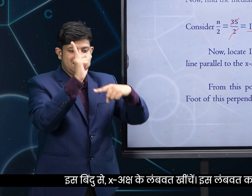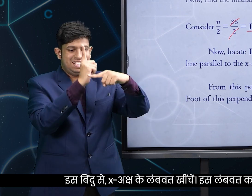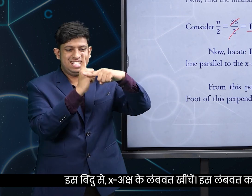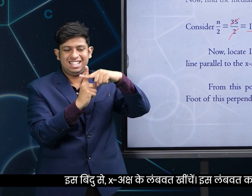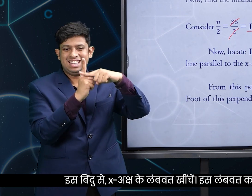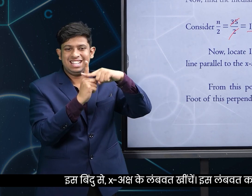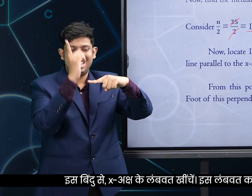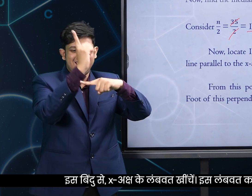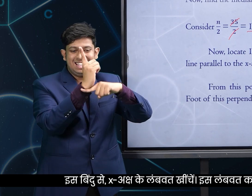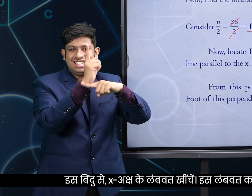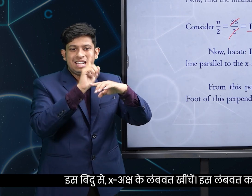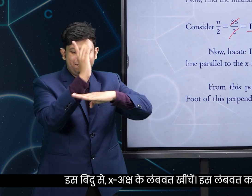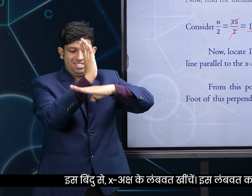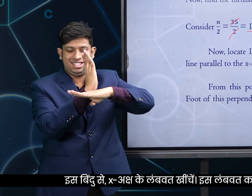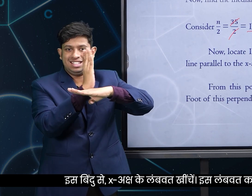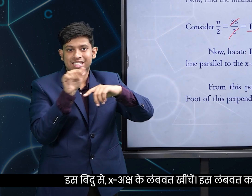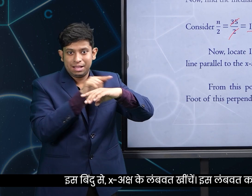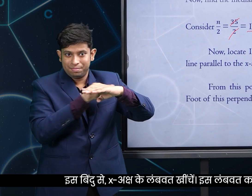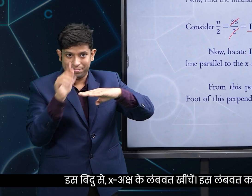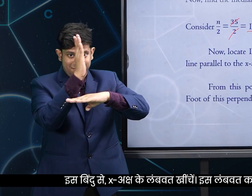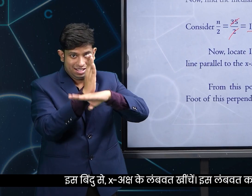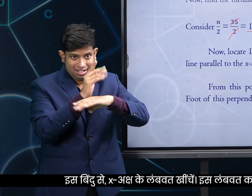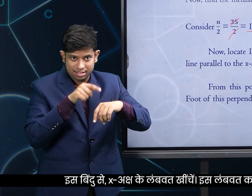इस लंबवत का पैरमाध्यिका निर्धारित करता है।